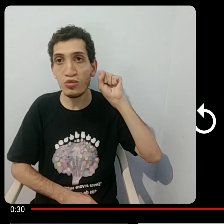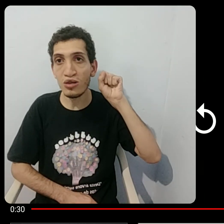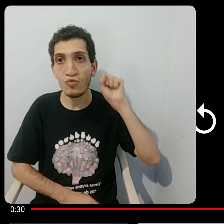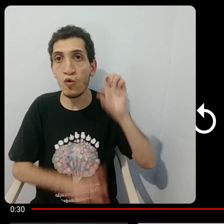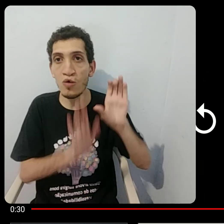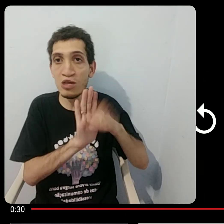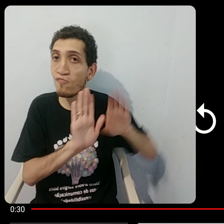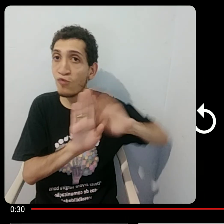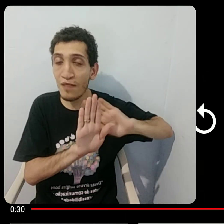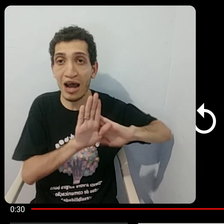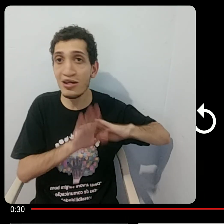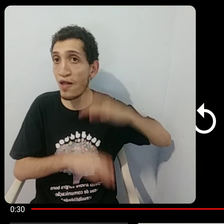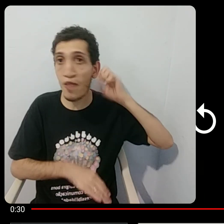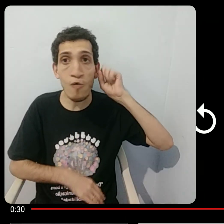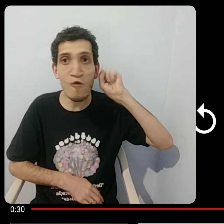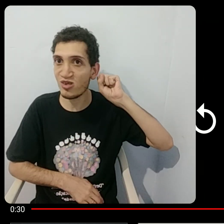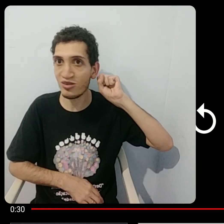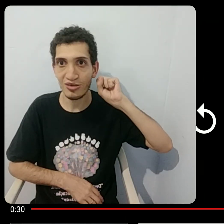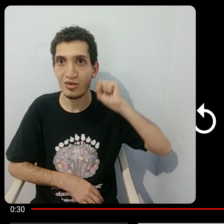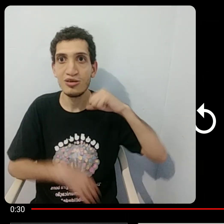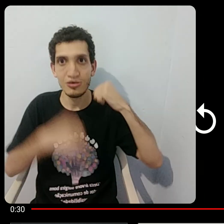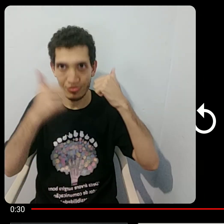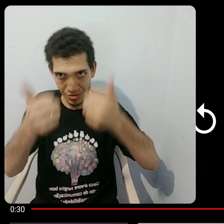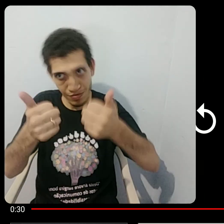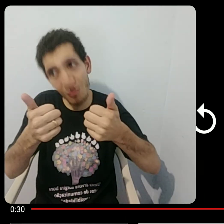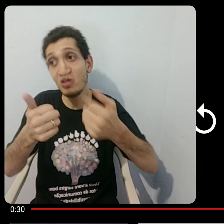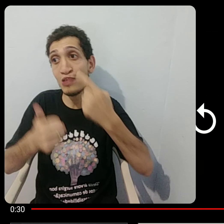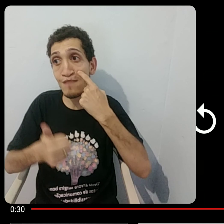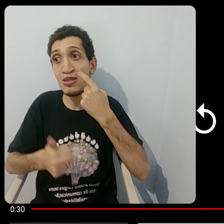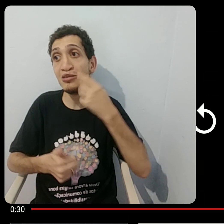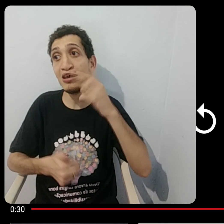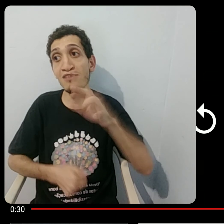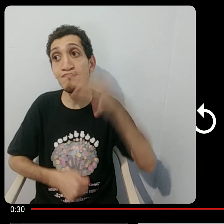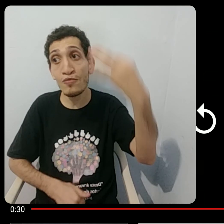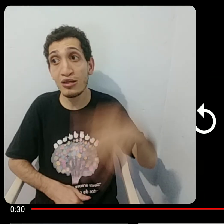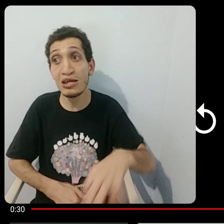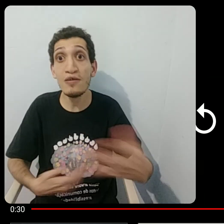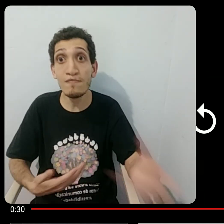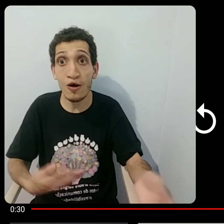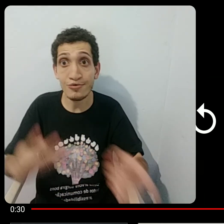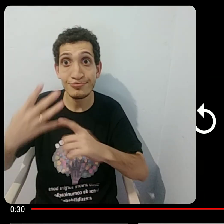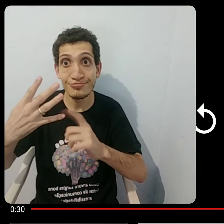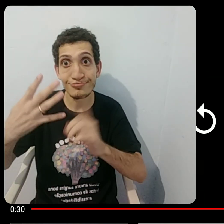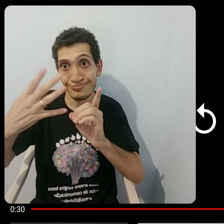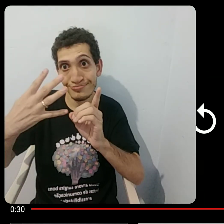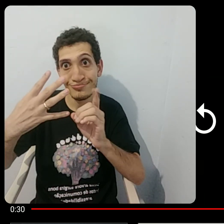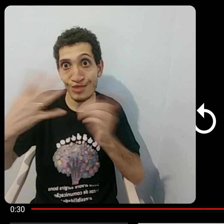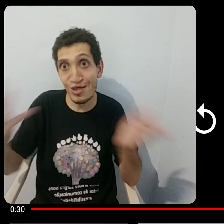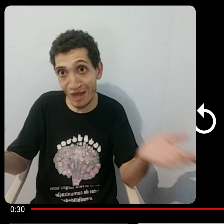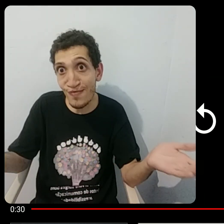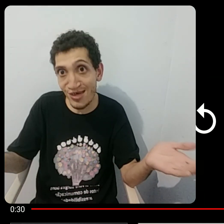escuta. O por trás é não ouvir. Então, a gente está vendo aí que a resposta certa é qual? Letra D,